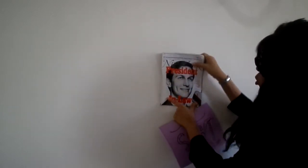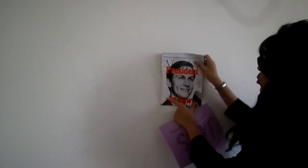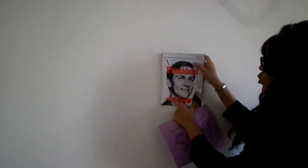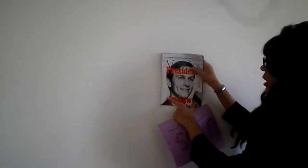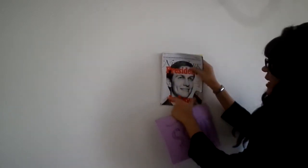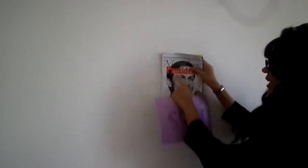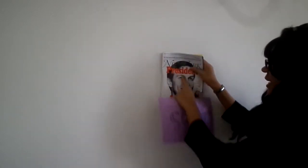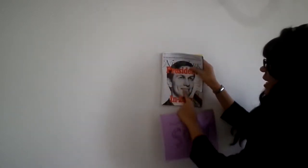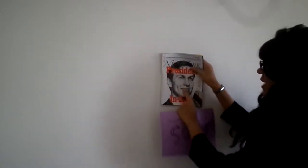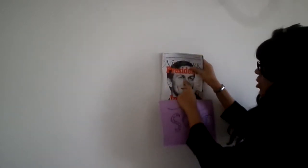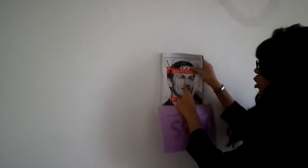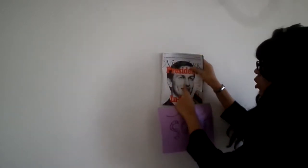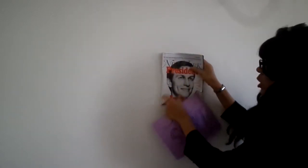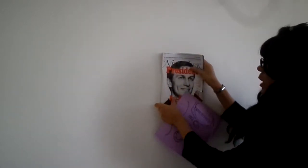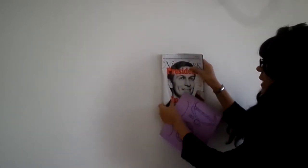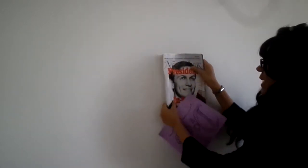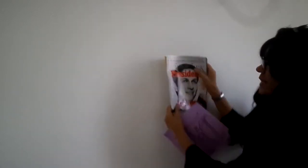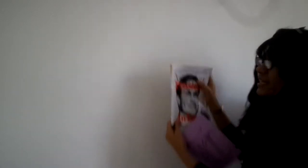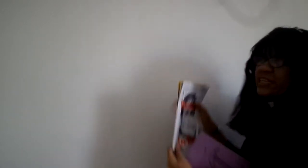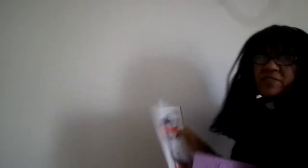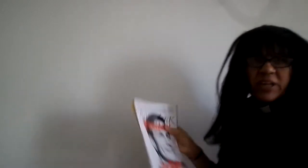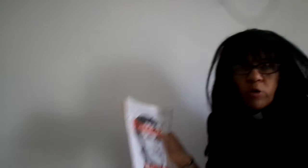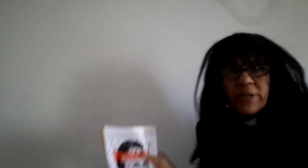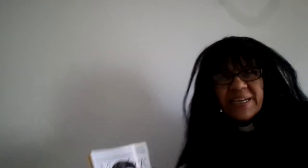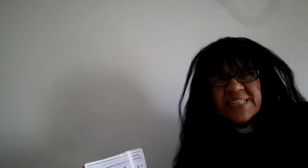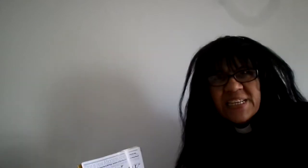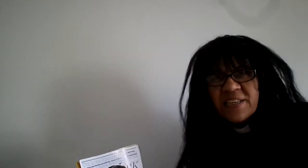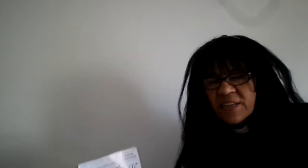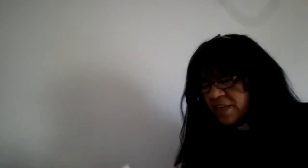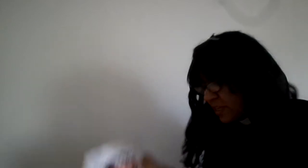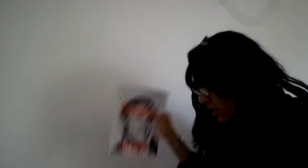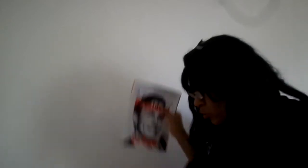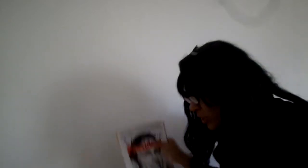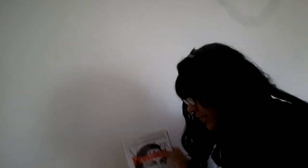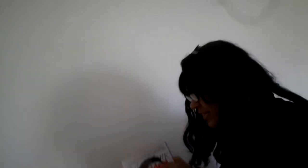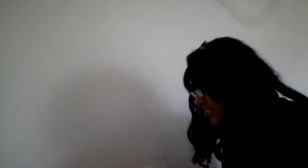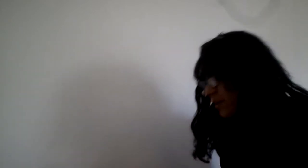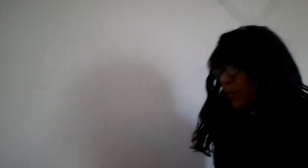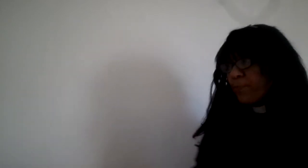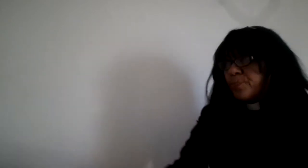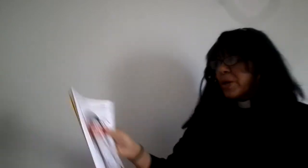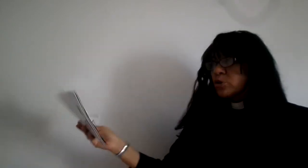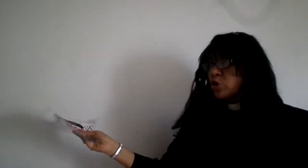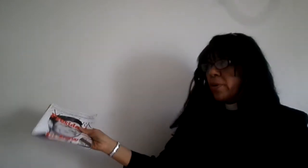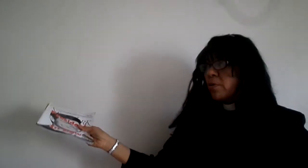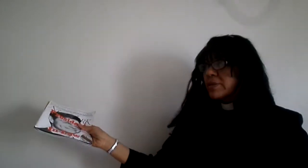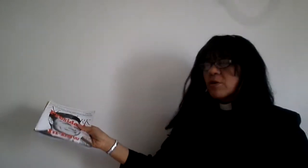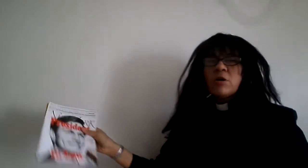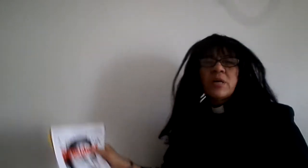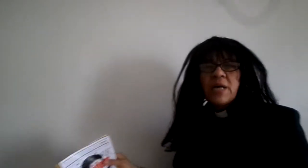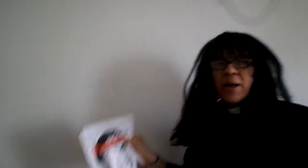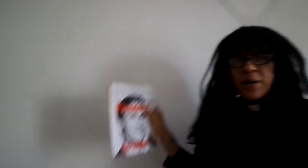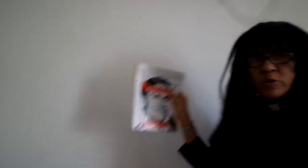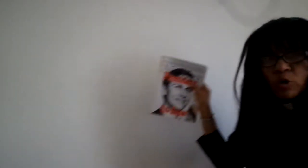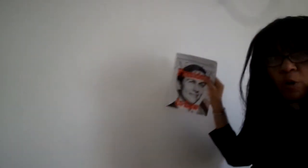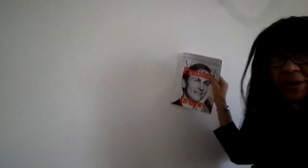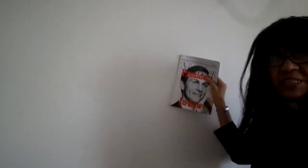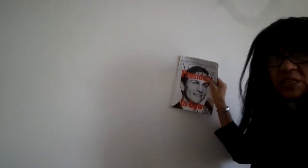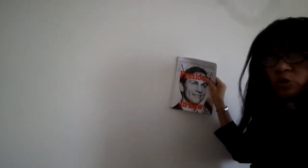el mundo quiere creer a Dios que tiene que verlo, ¿verdad? Que sí. Y mucha gente dice, pero yo veo a Dios. Tú lo ves así, no